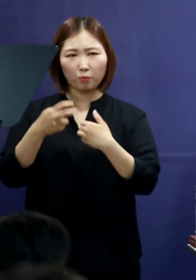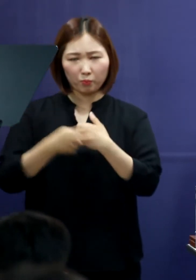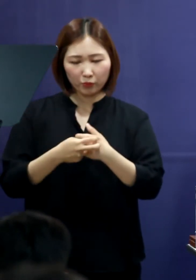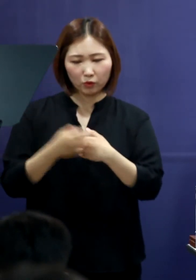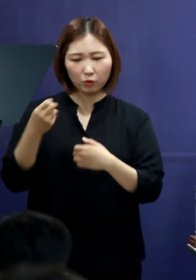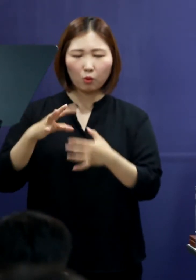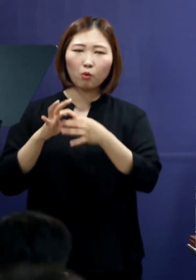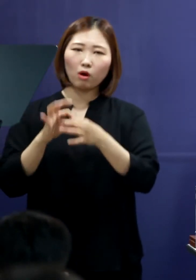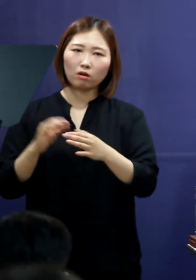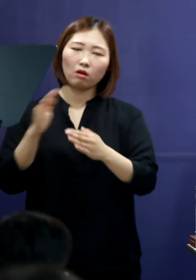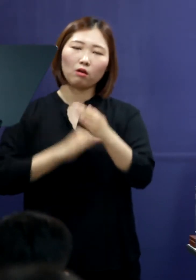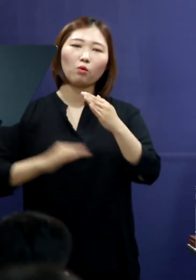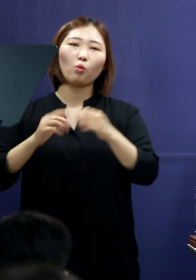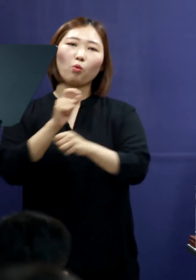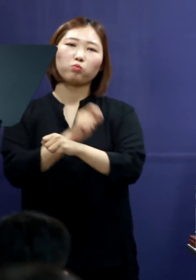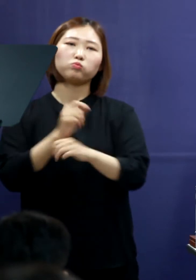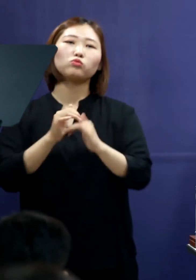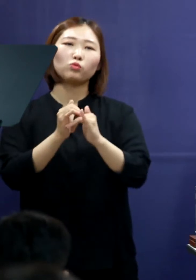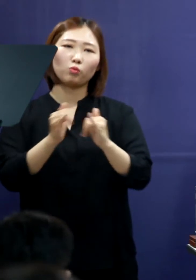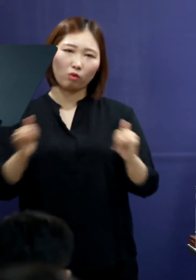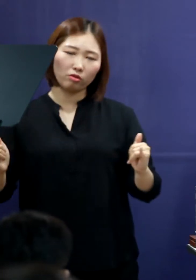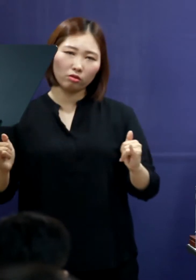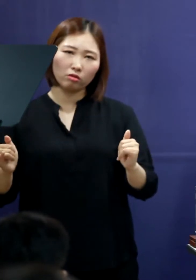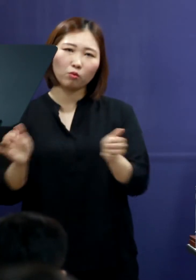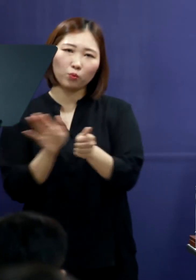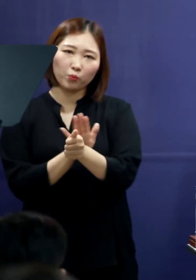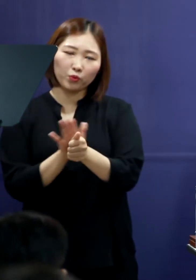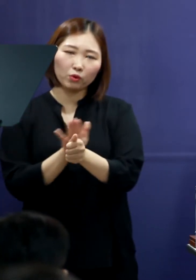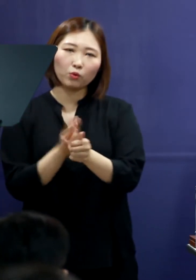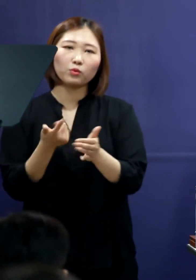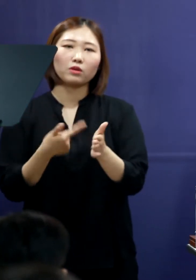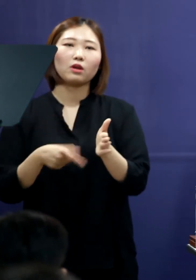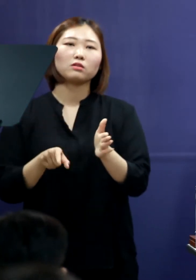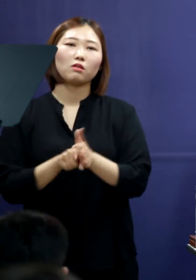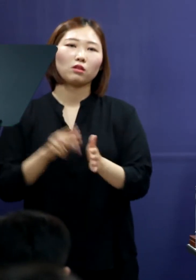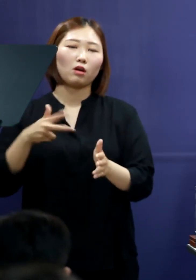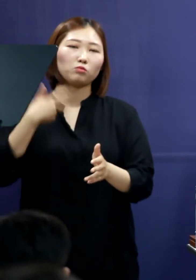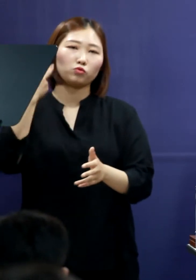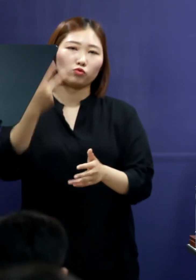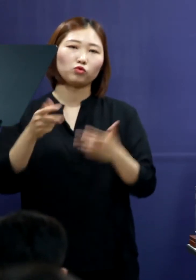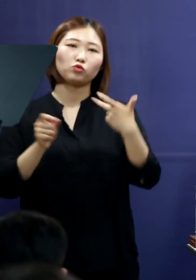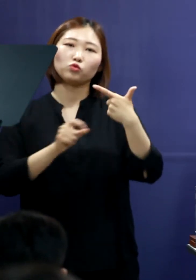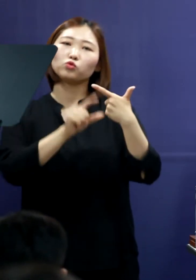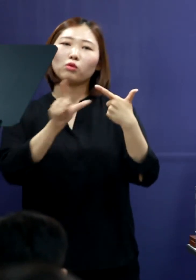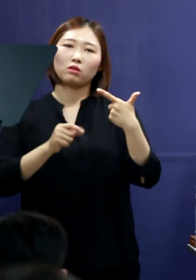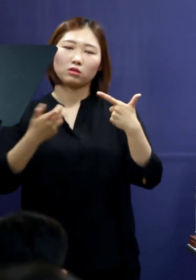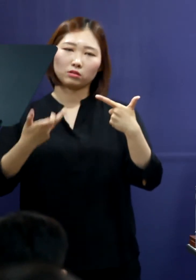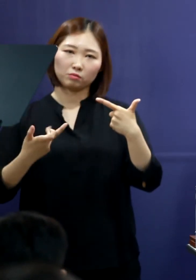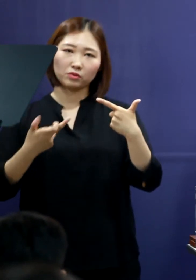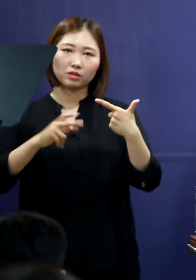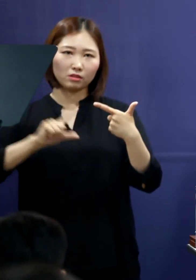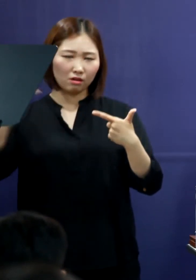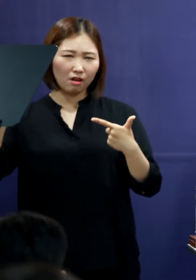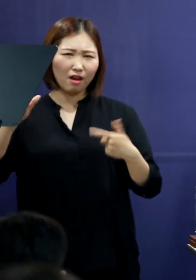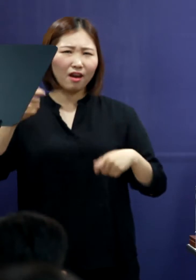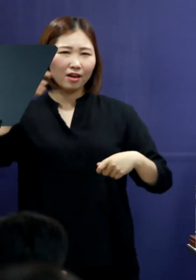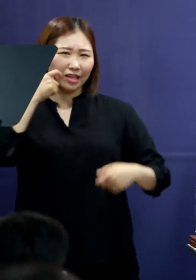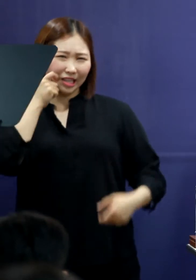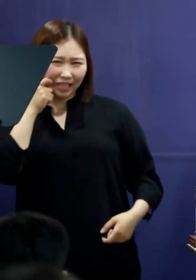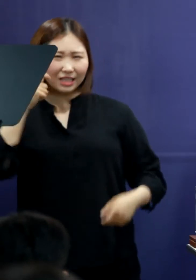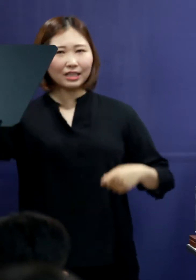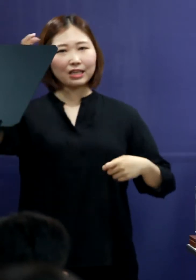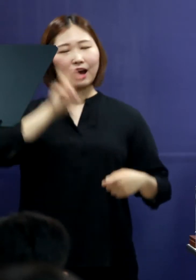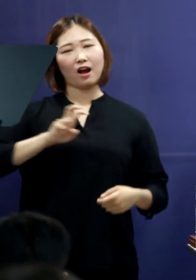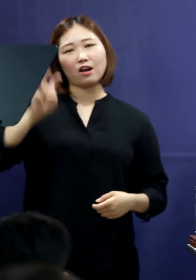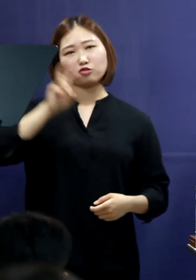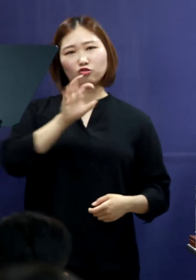공무원들 위로한다는 목표로 다음 주 6월 17일에 인기 가수 양준일